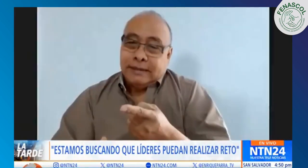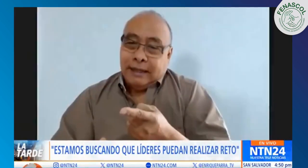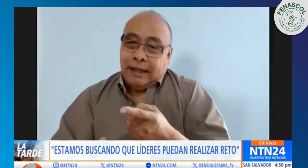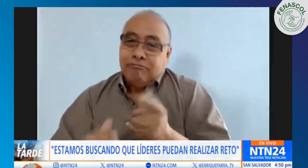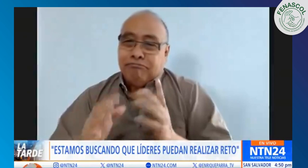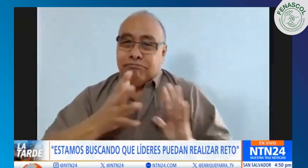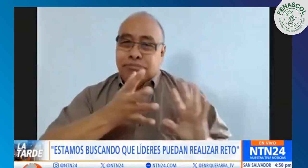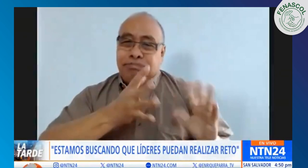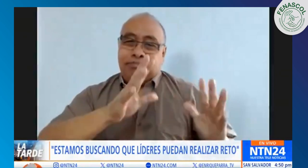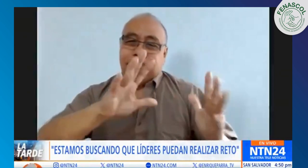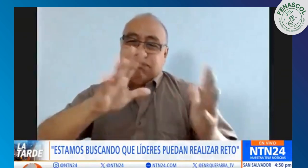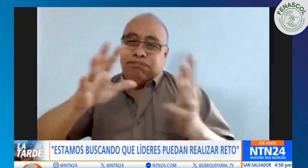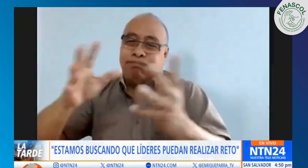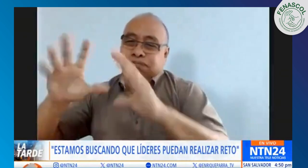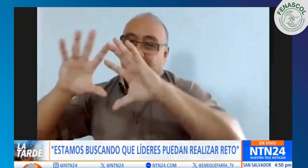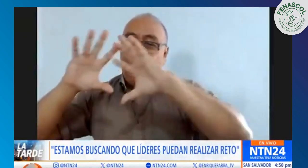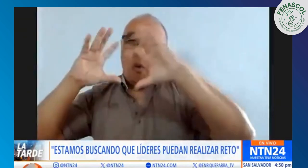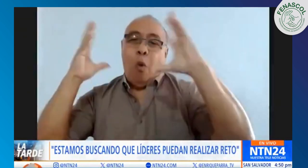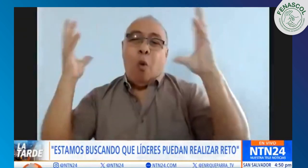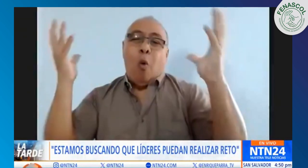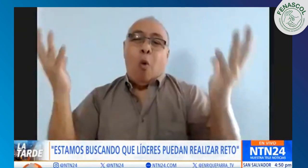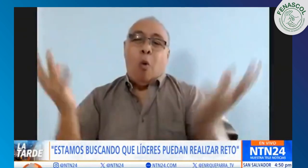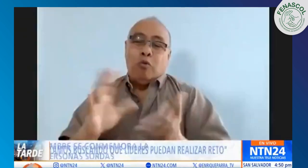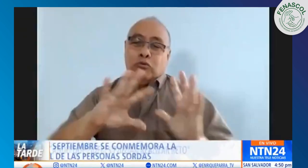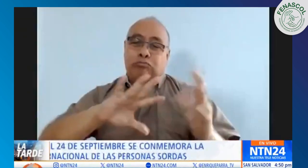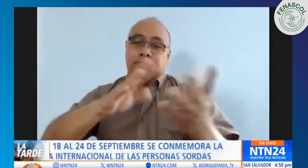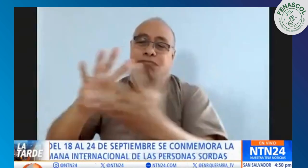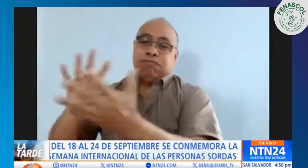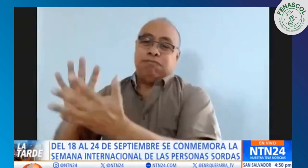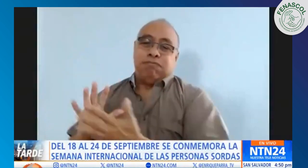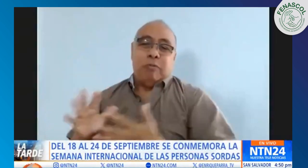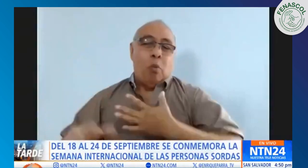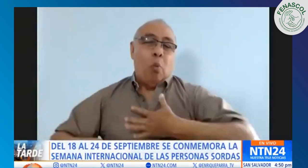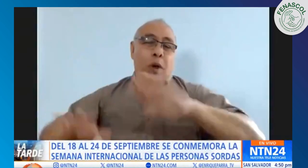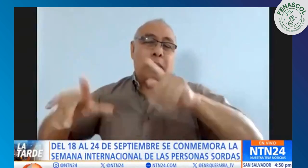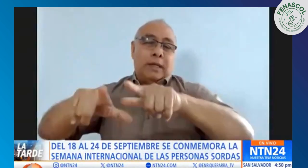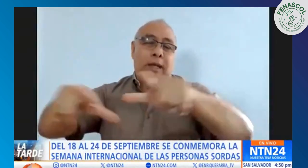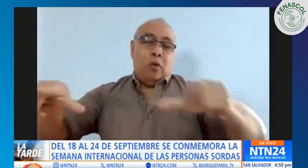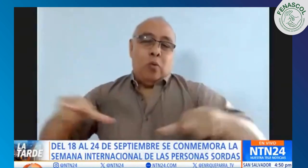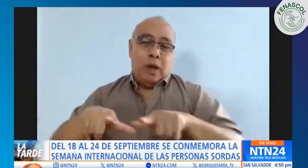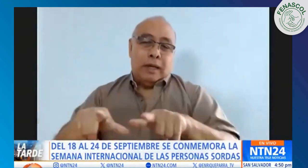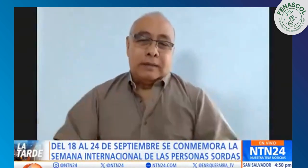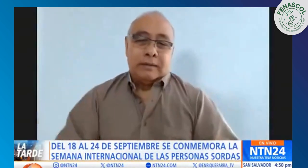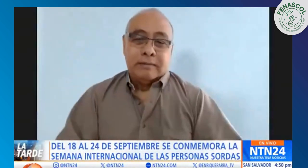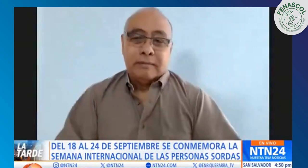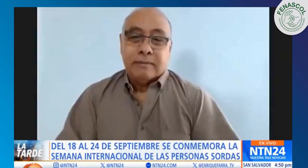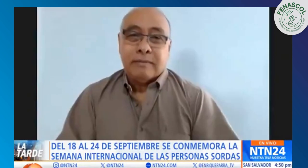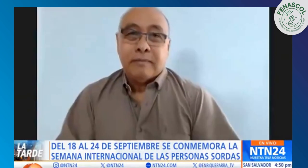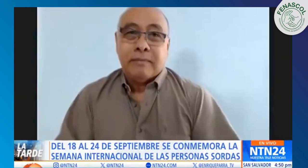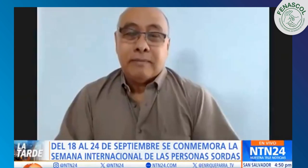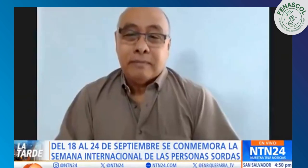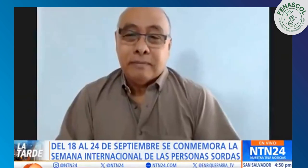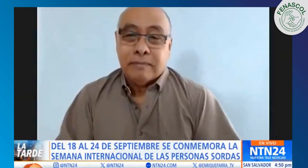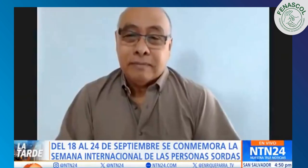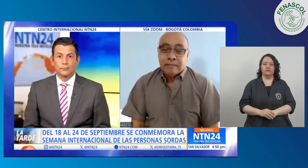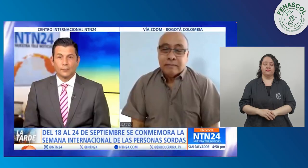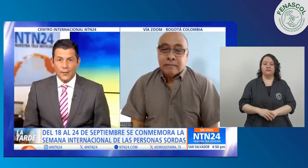este reto, manifiesta que señar en todas partes del mundo, ¿sí? En cualquier